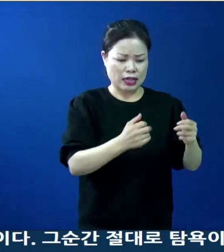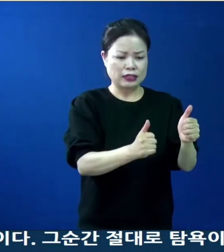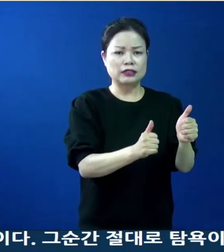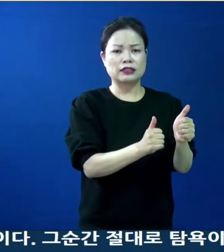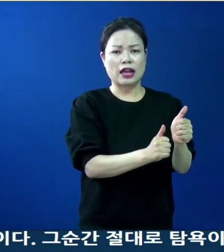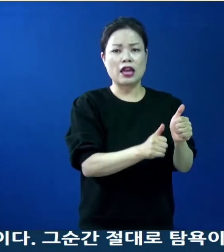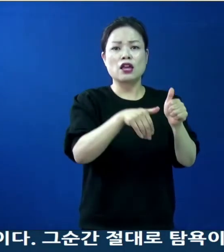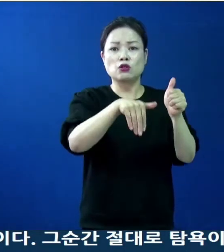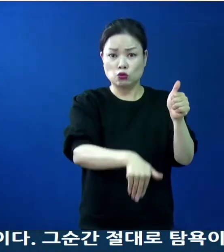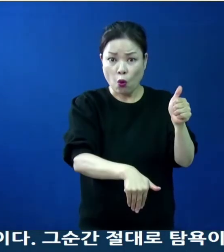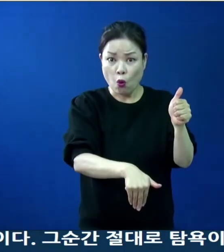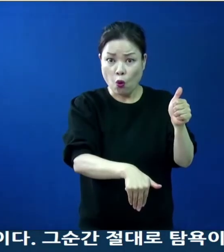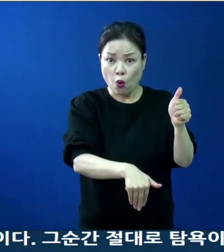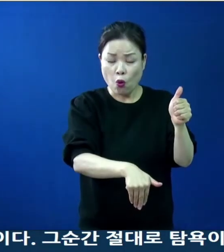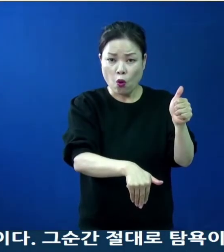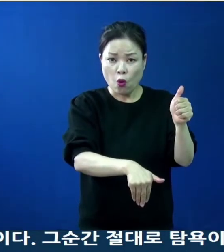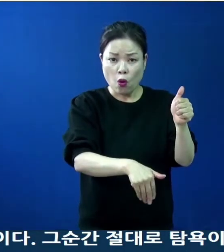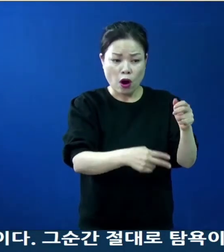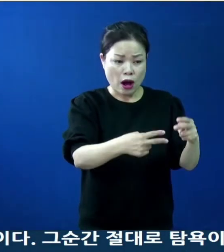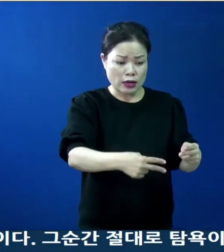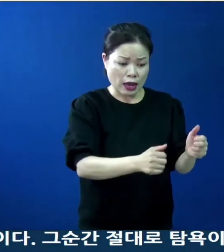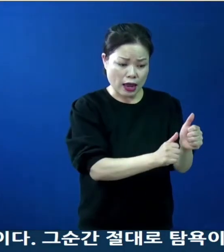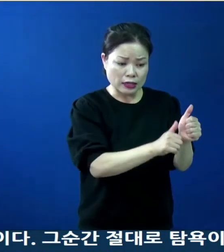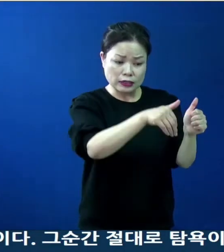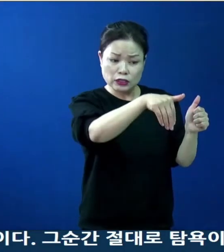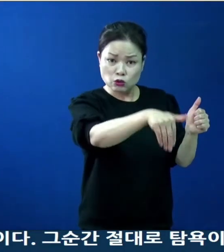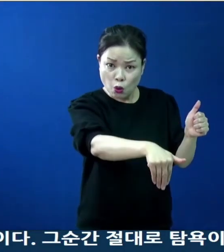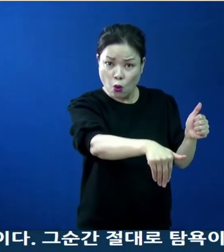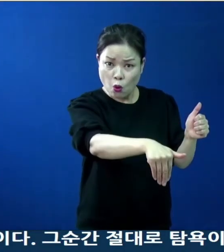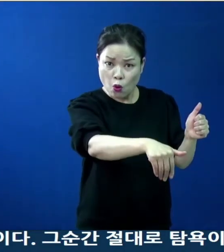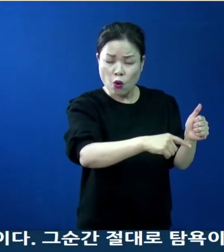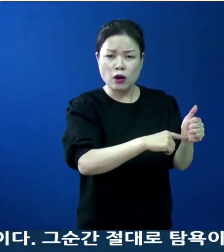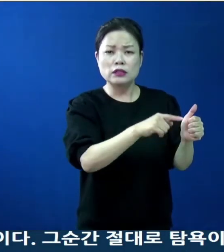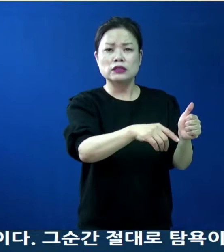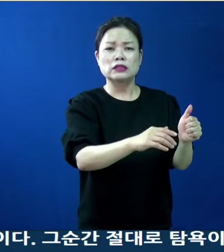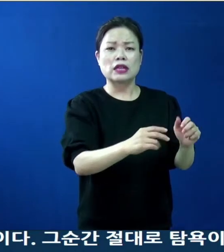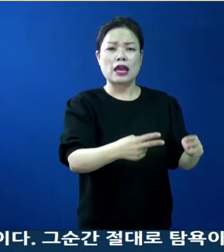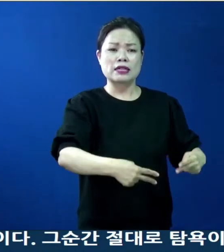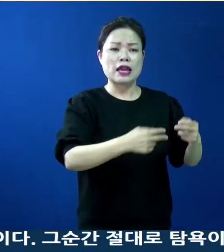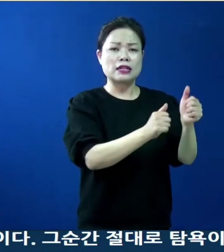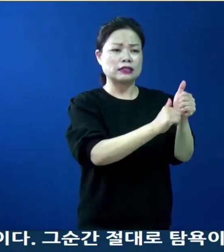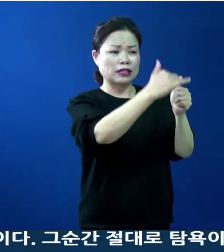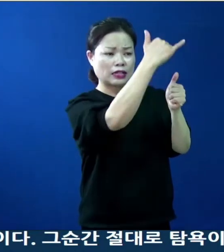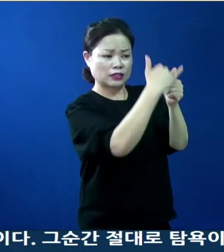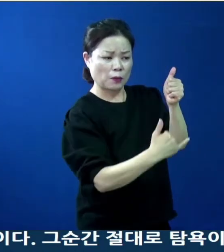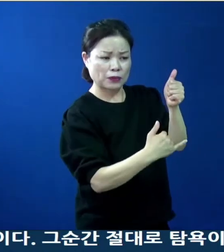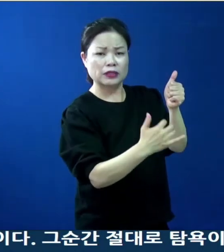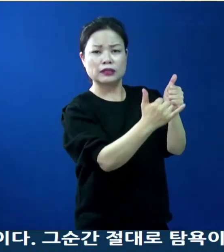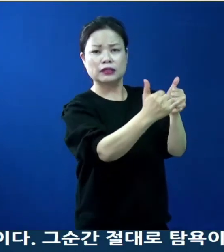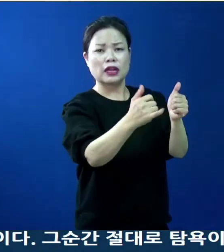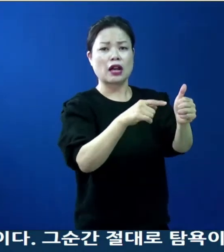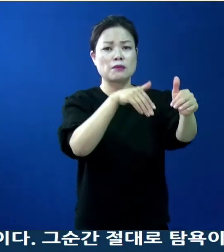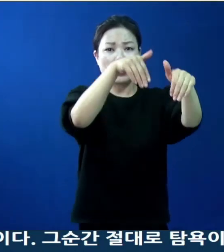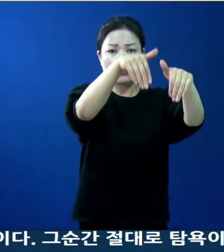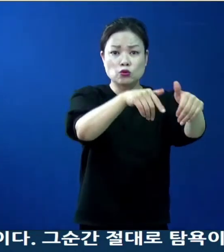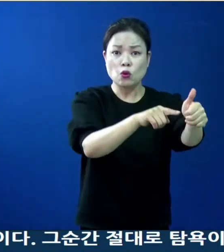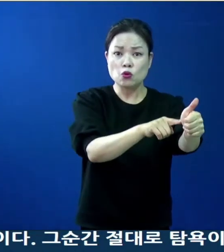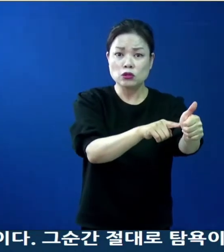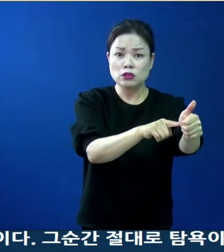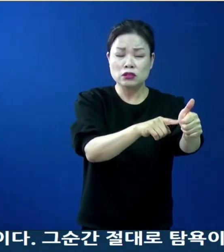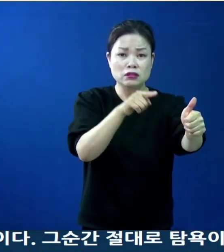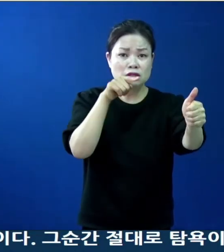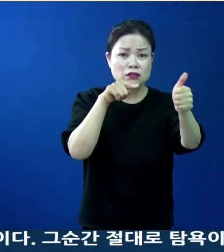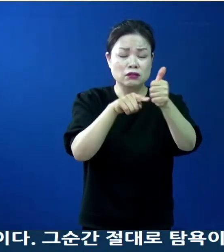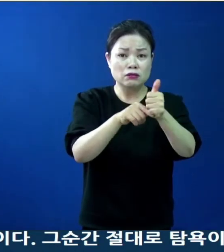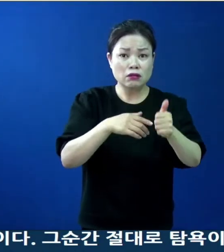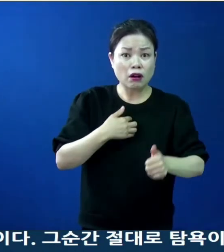있어요. 하나님의 사람 엘리사의 종입니다. 그 엘리사를 섬기는 사람의 종이었는데 그 뜻을